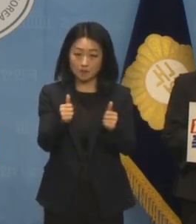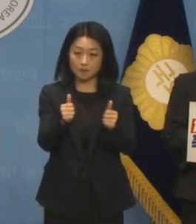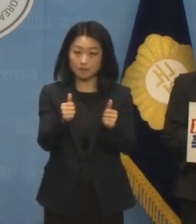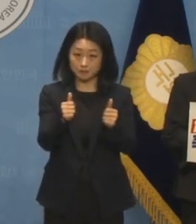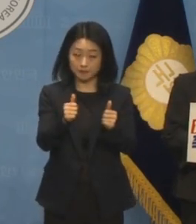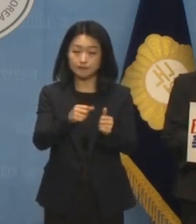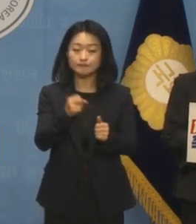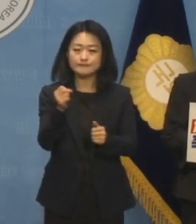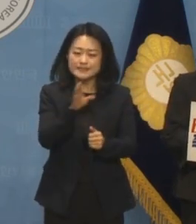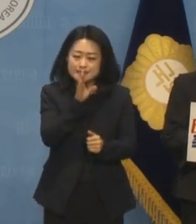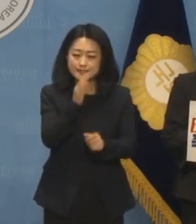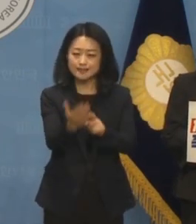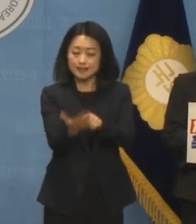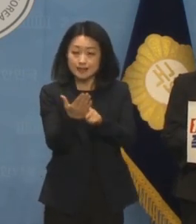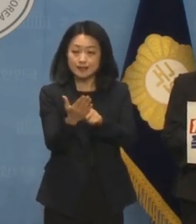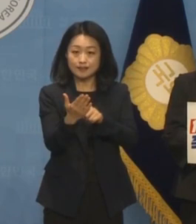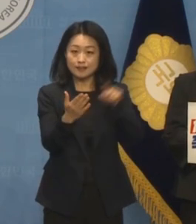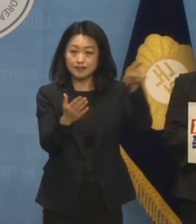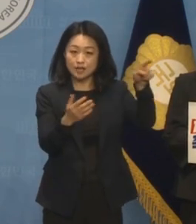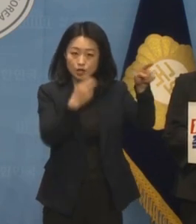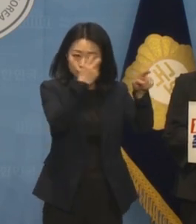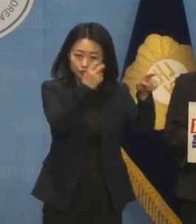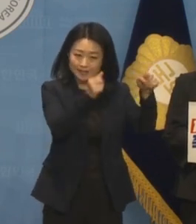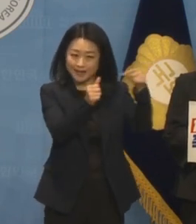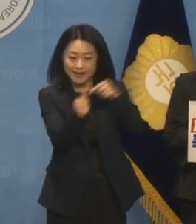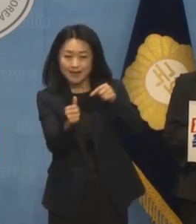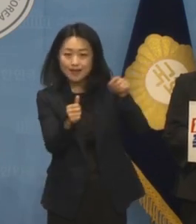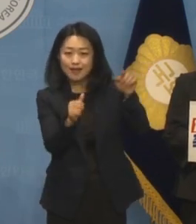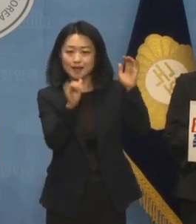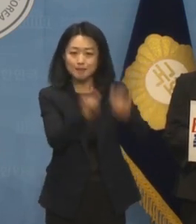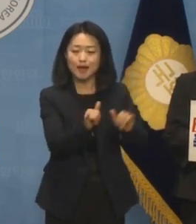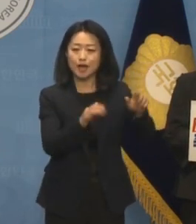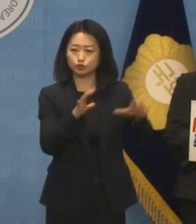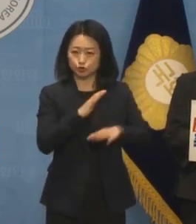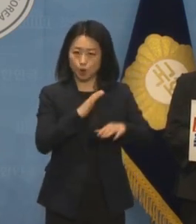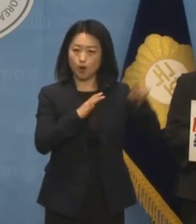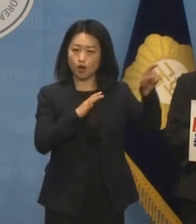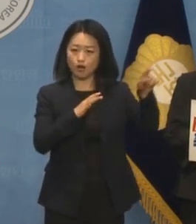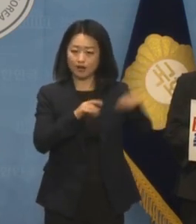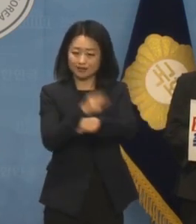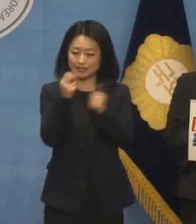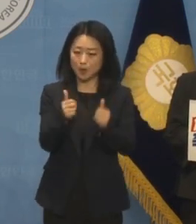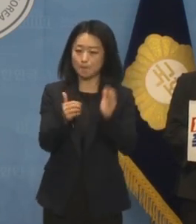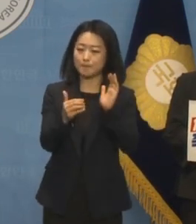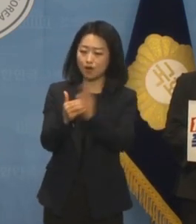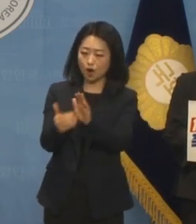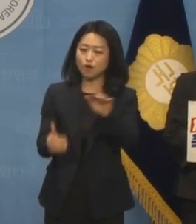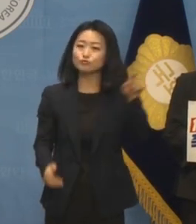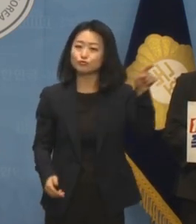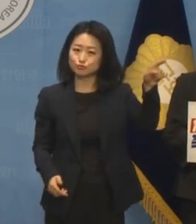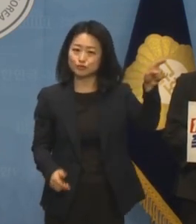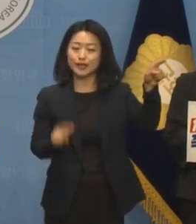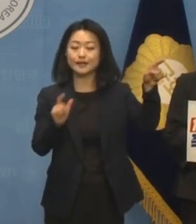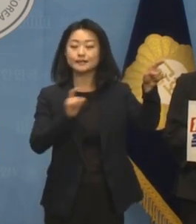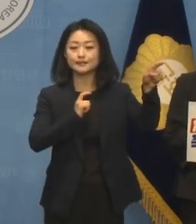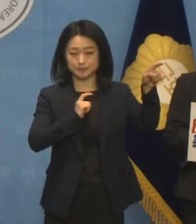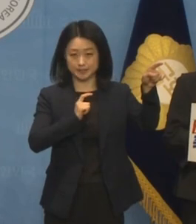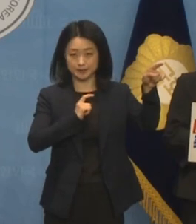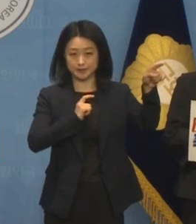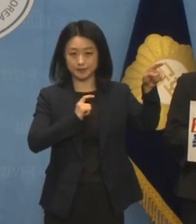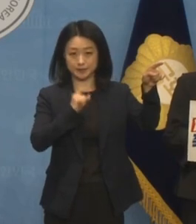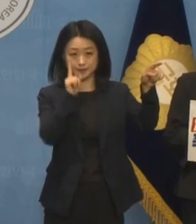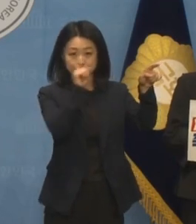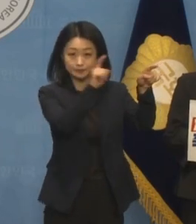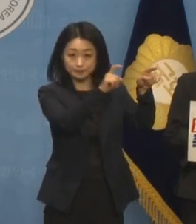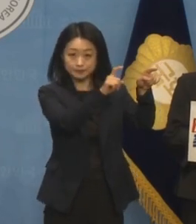드러나면 자신의 수사 외압 의혹 실체가 밝혀질까 두려워 특검을 거부하는 것은 아닙니까? 윤석열